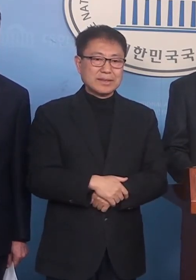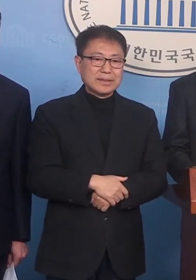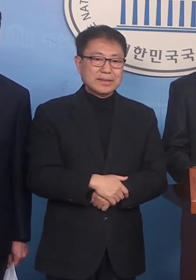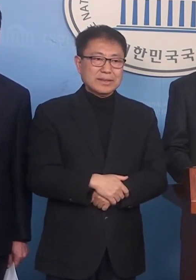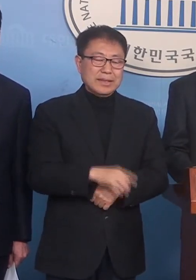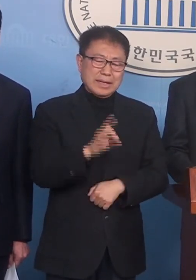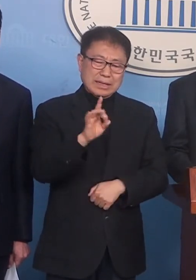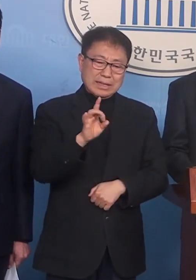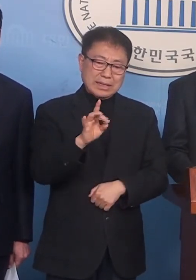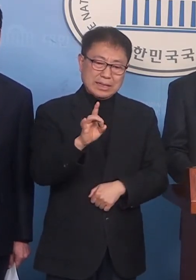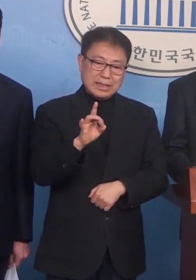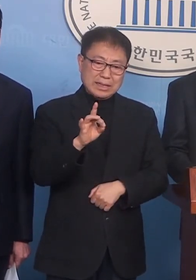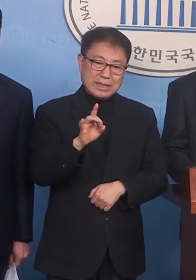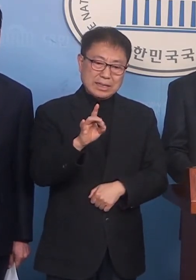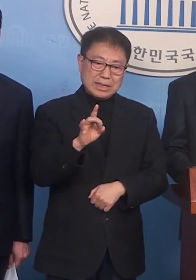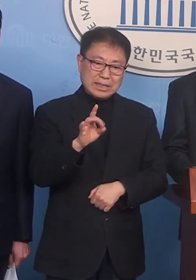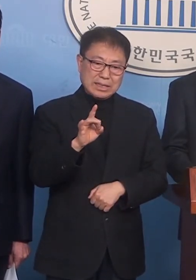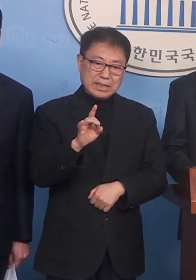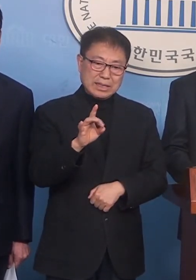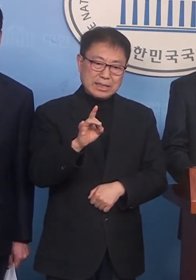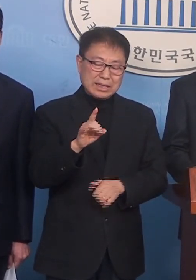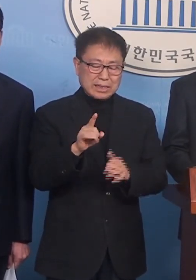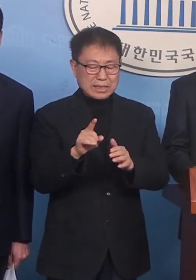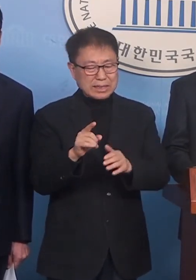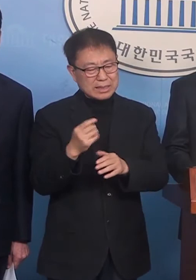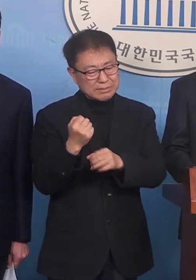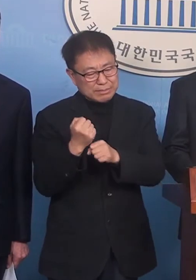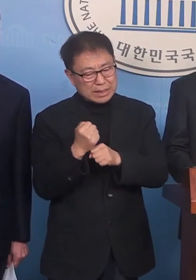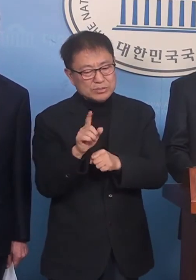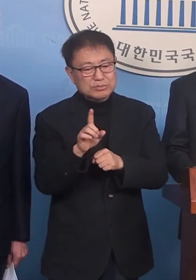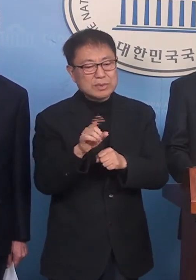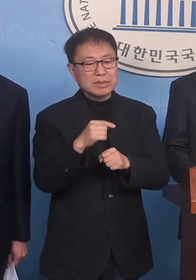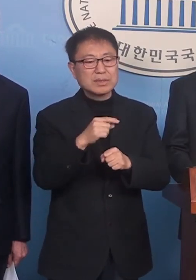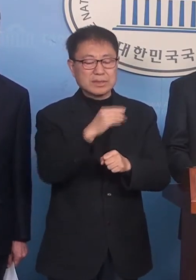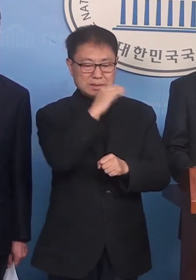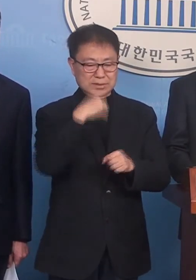유일하게 기대를 걸은 정치 세력은 정의당이었습니다.